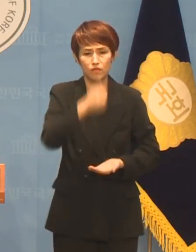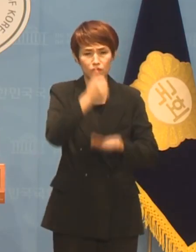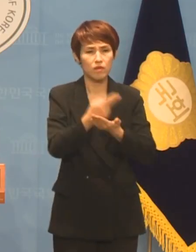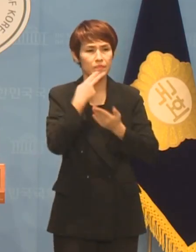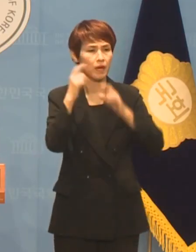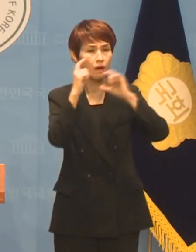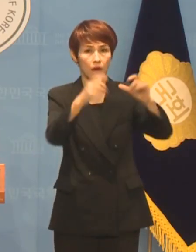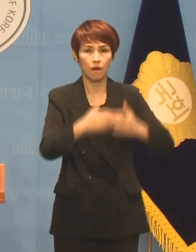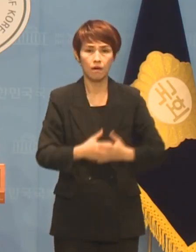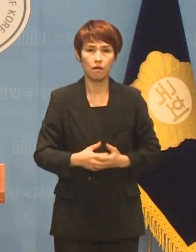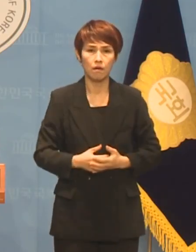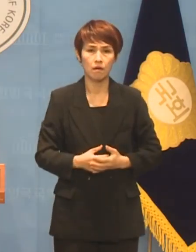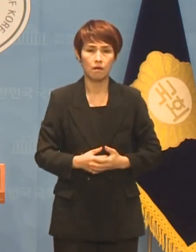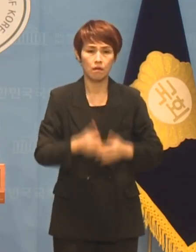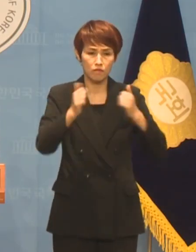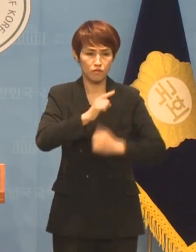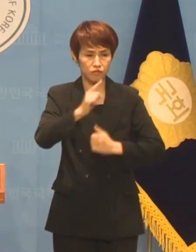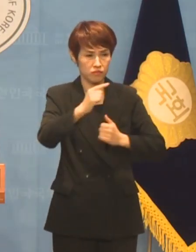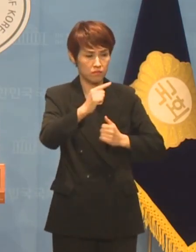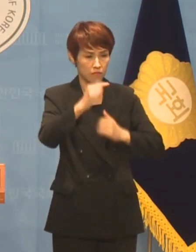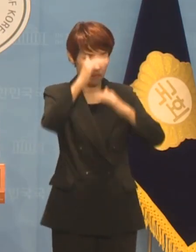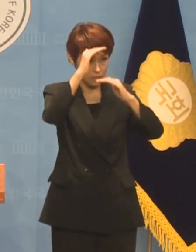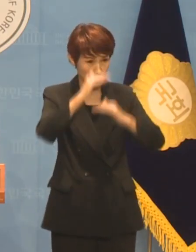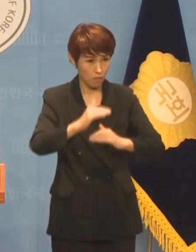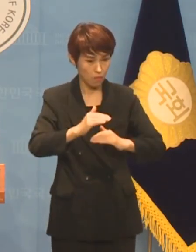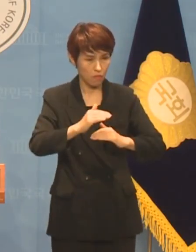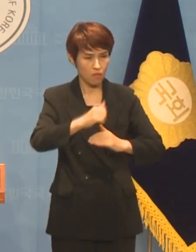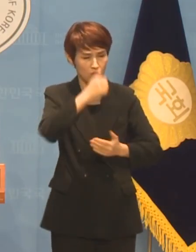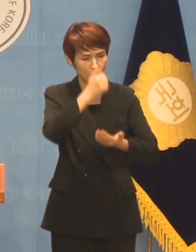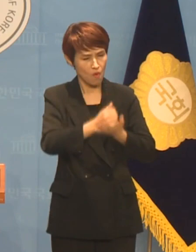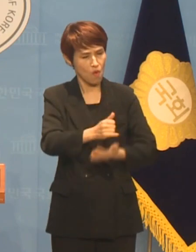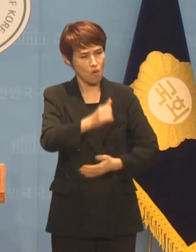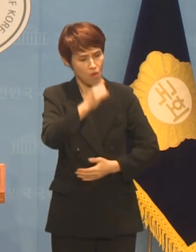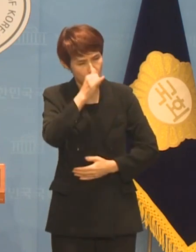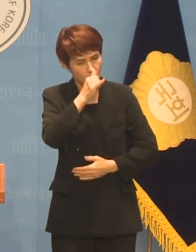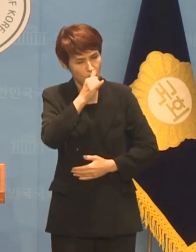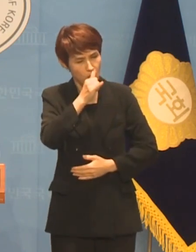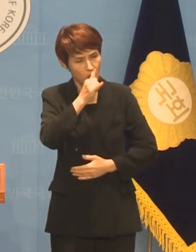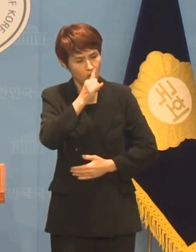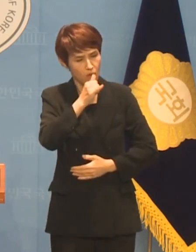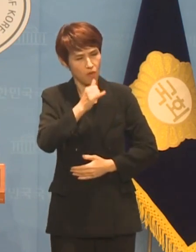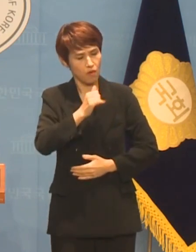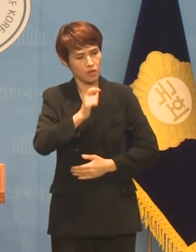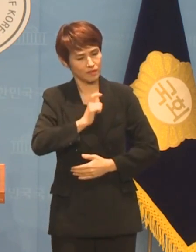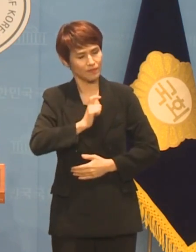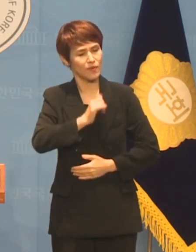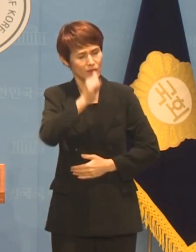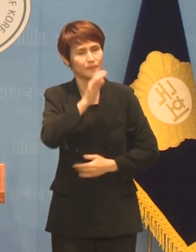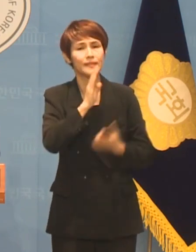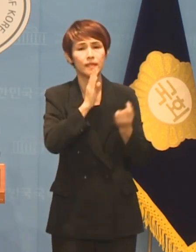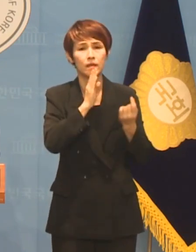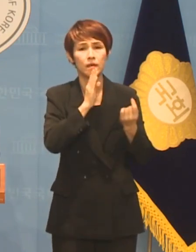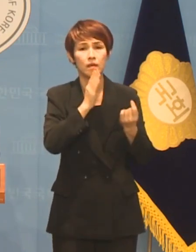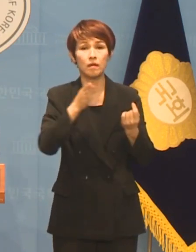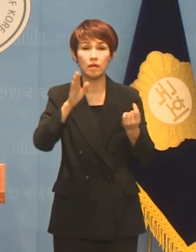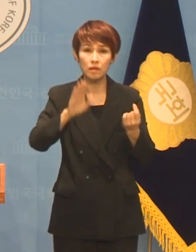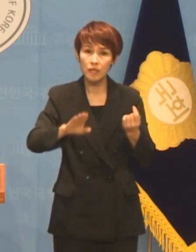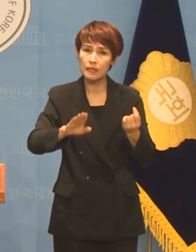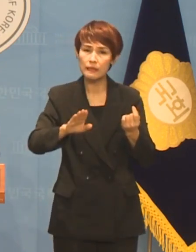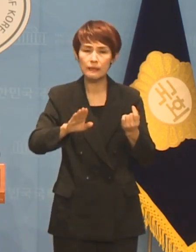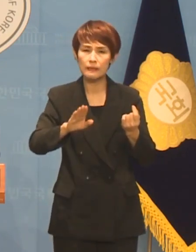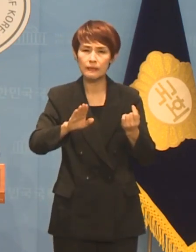공소 사실이 유죄란 의심이 드는 것은 사실이라고 하면서도